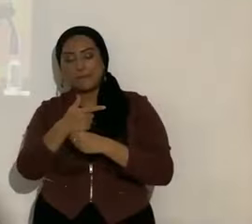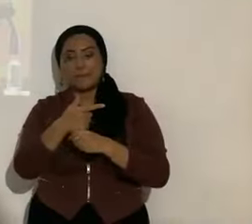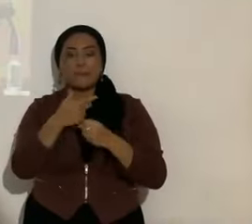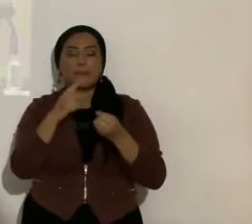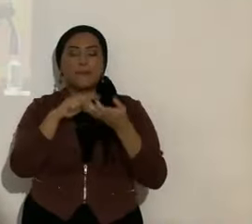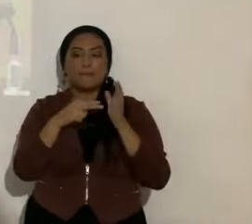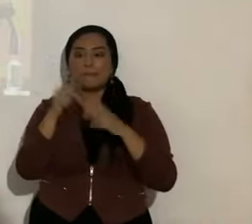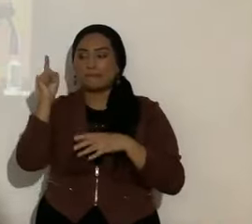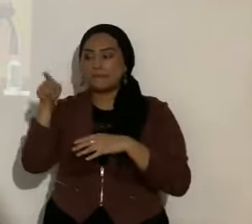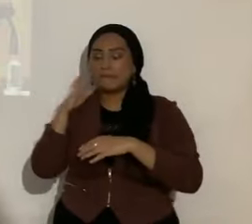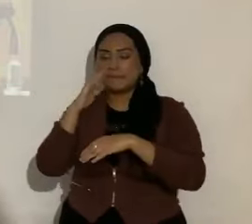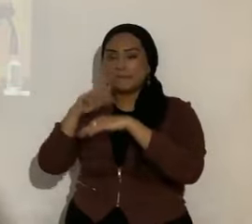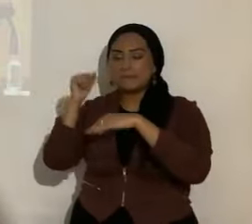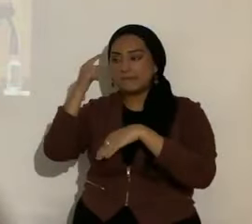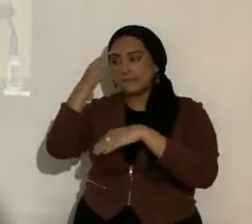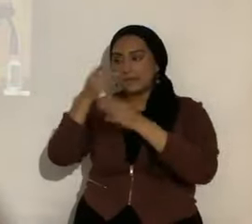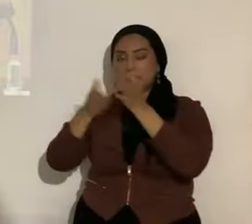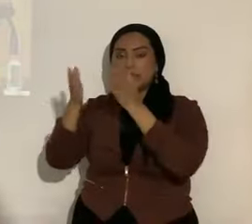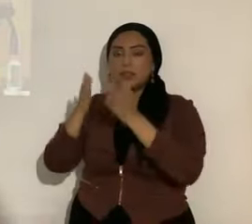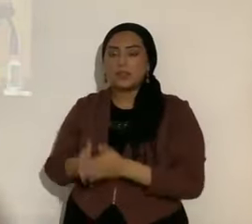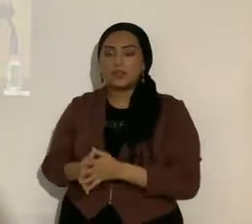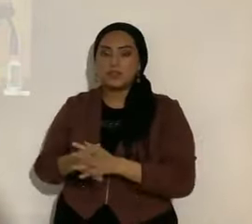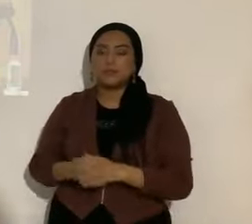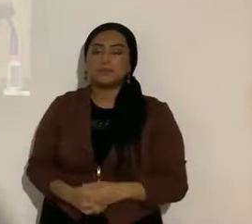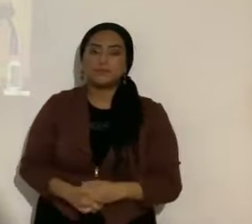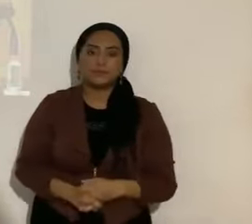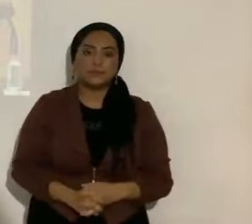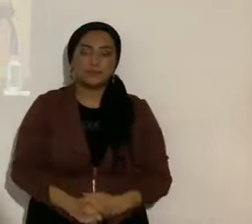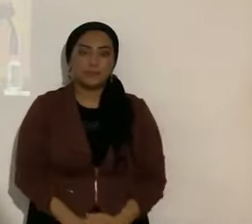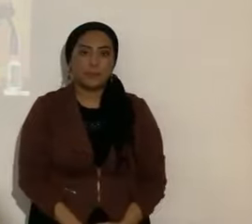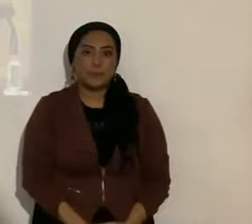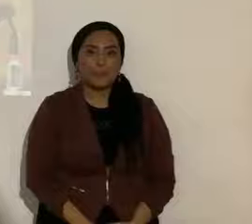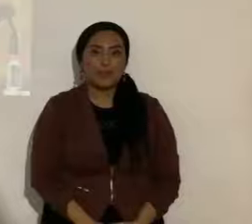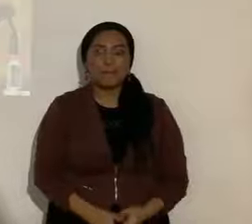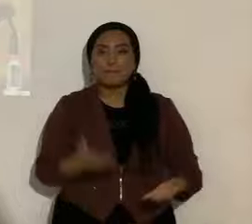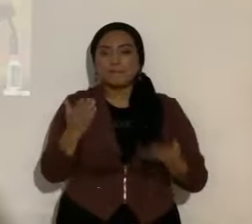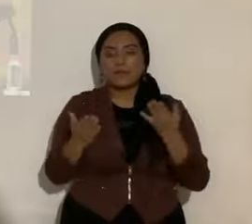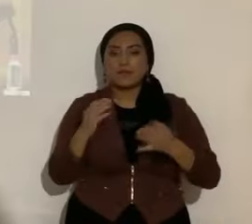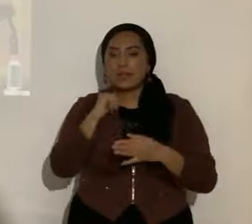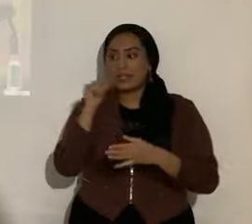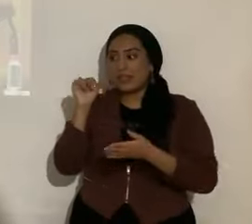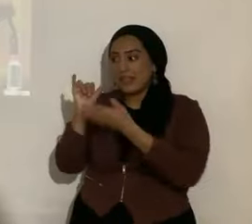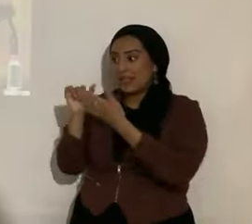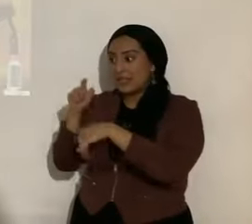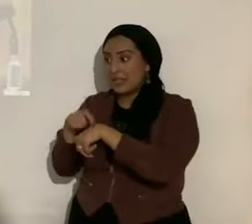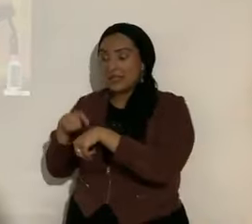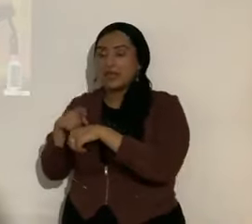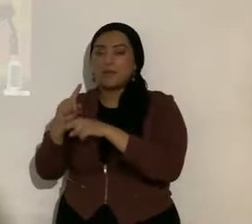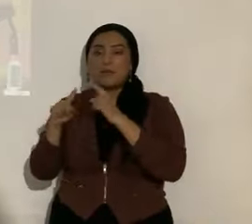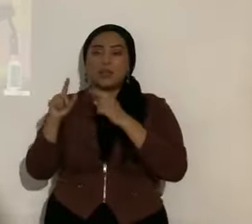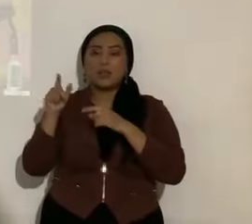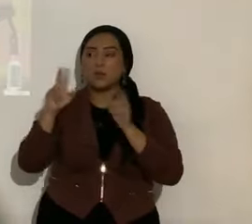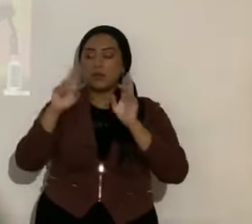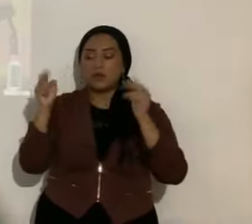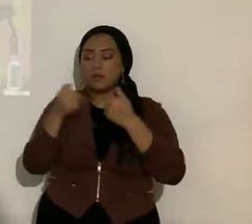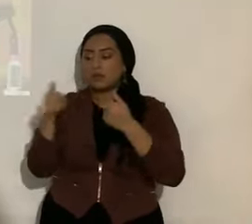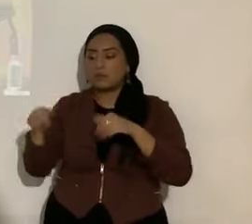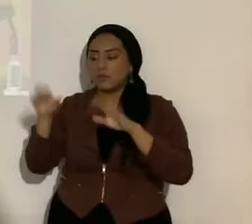es que va a ser llamado para el ministerio. Es llamado en ese momento para el ministerio. Tal vez no en ese momento, pero ya es